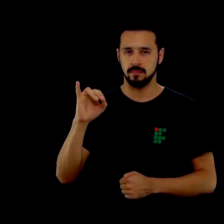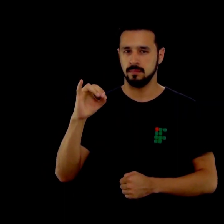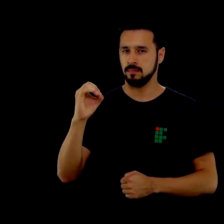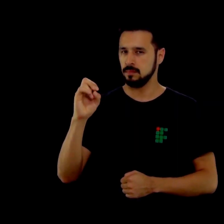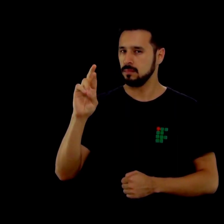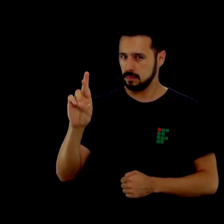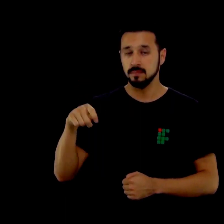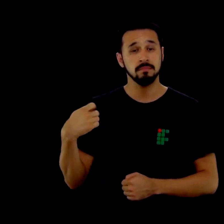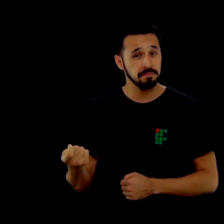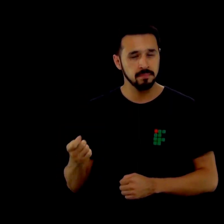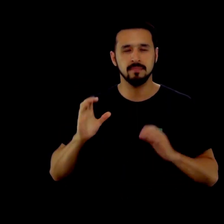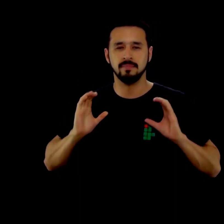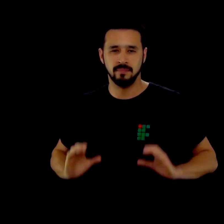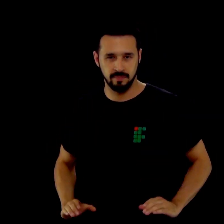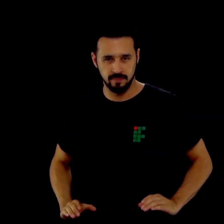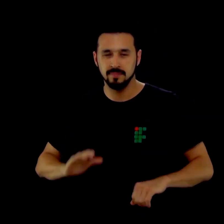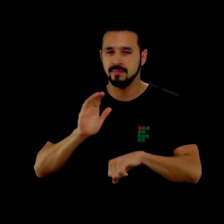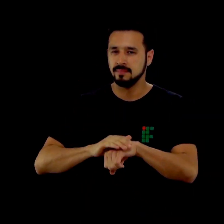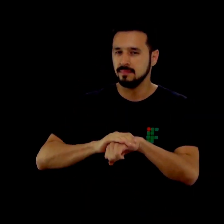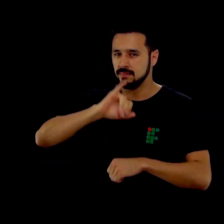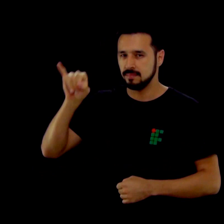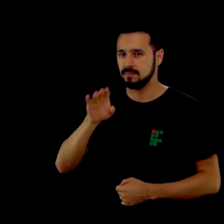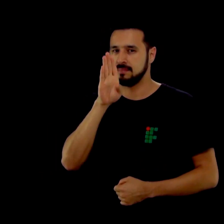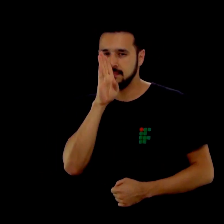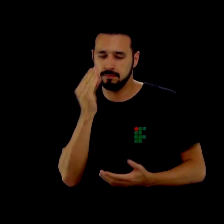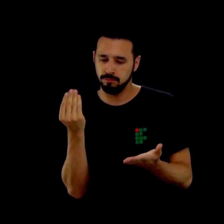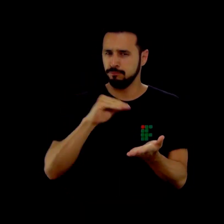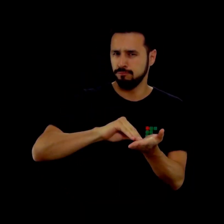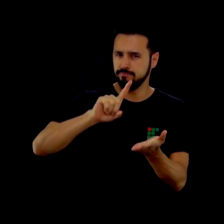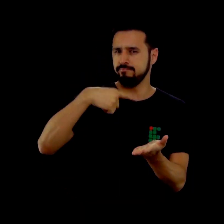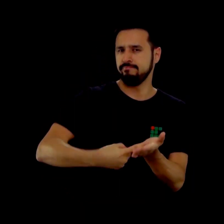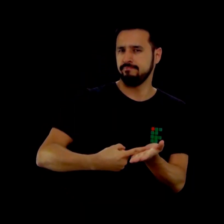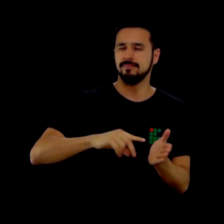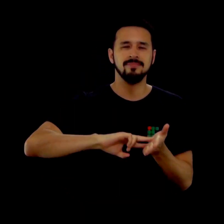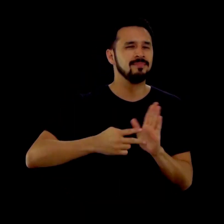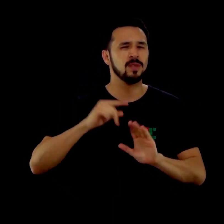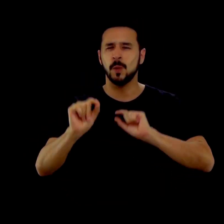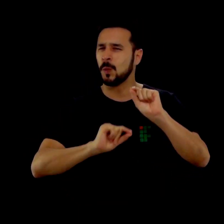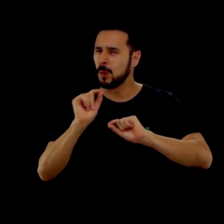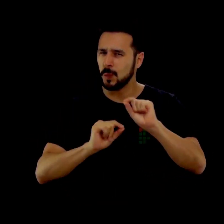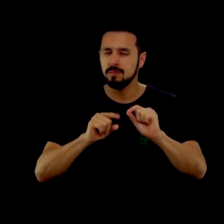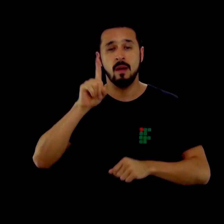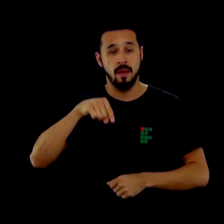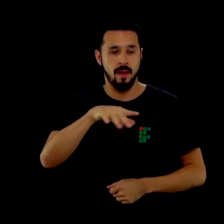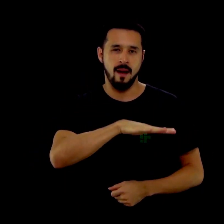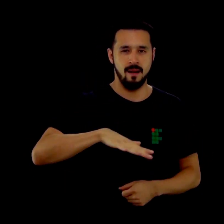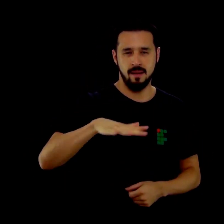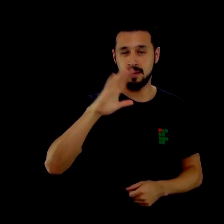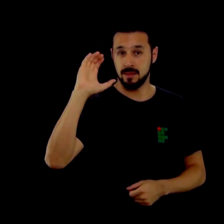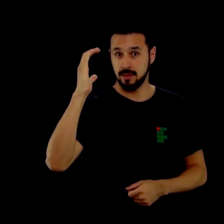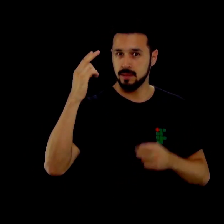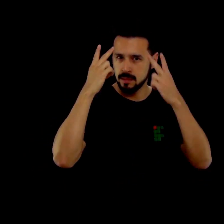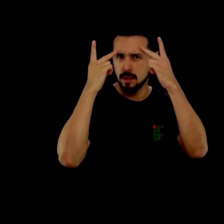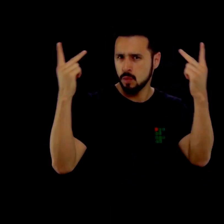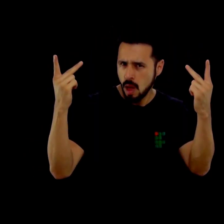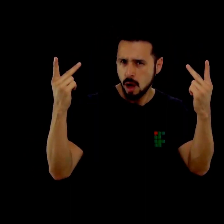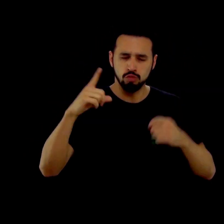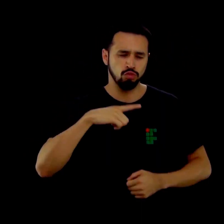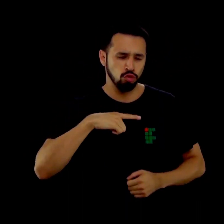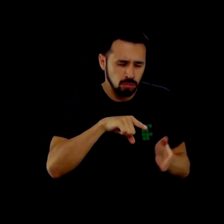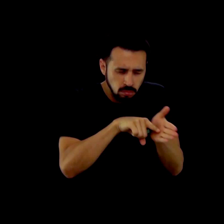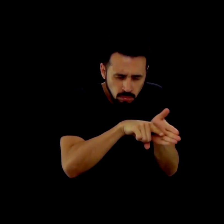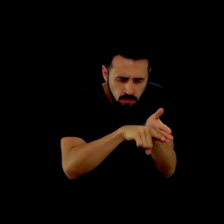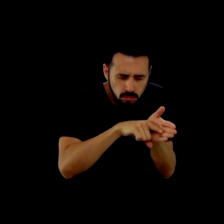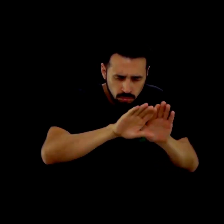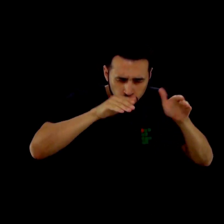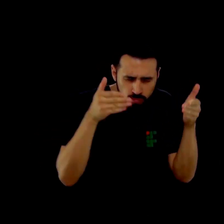Behavior significa comportamento, e Watson o definiu como um ramo experimental e puramente objetivo